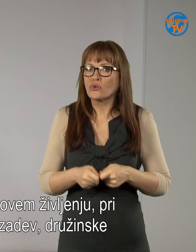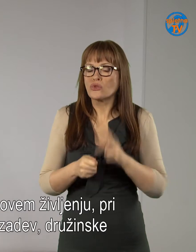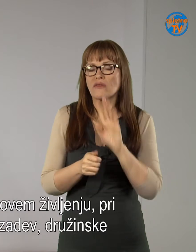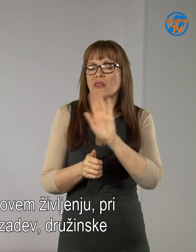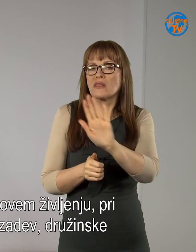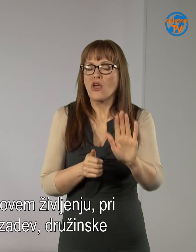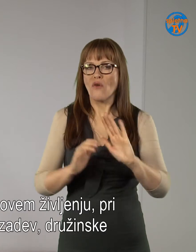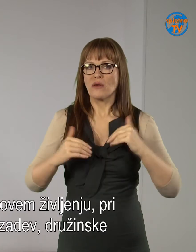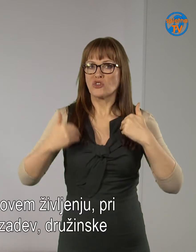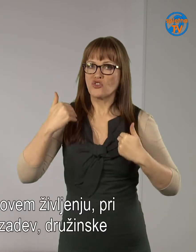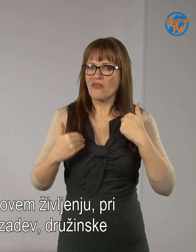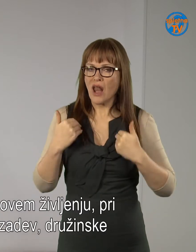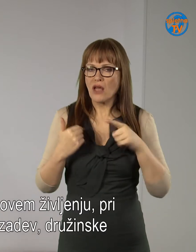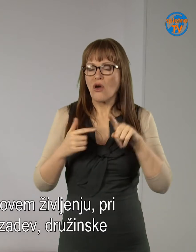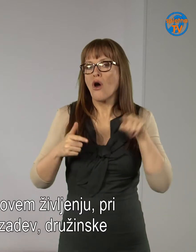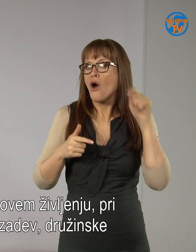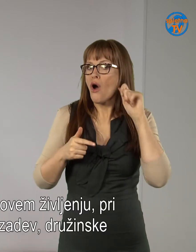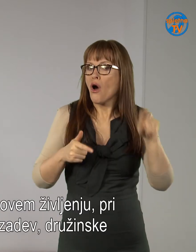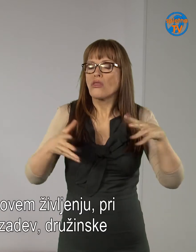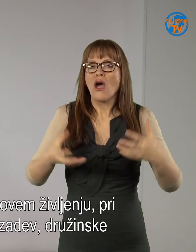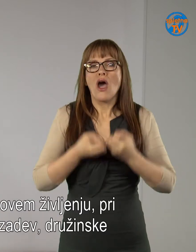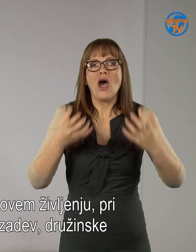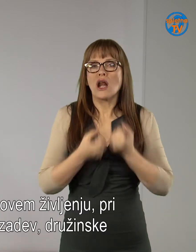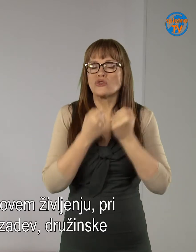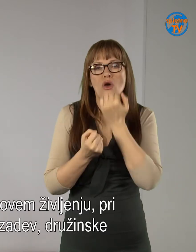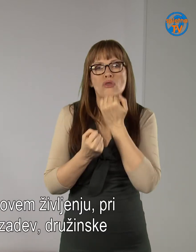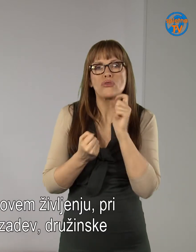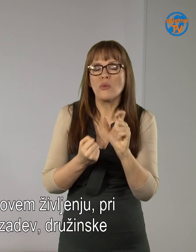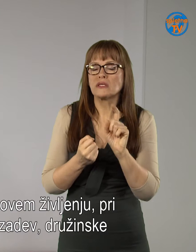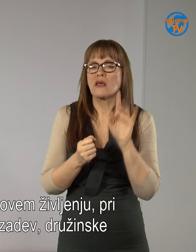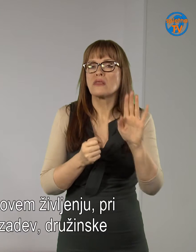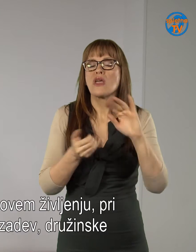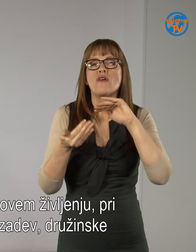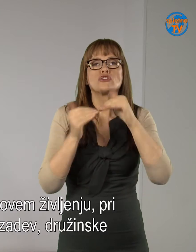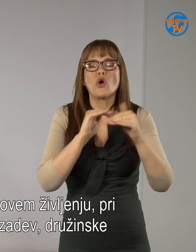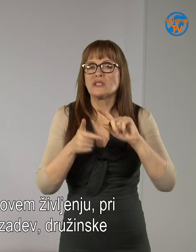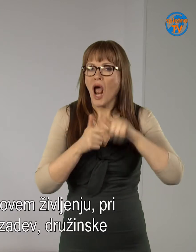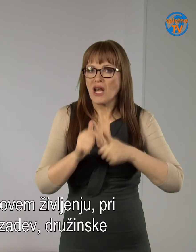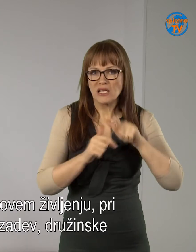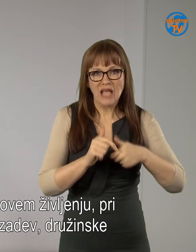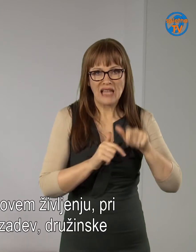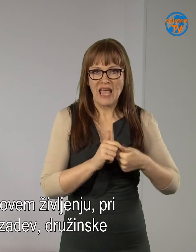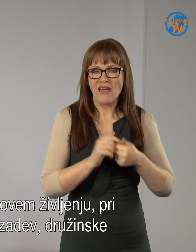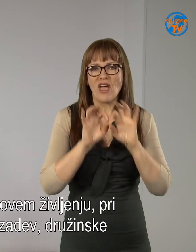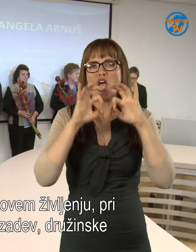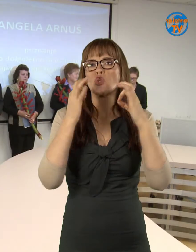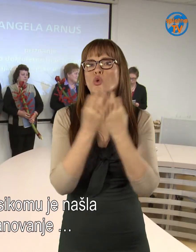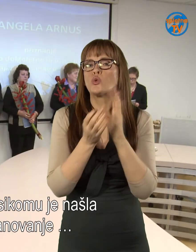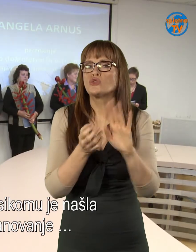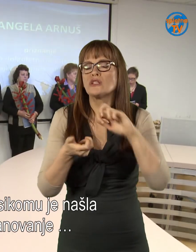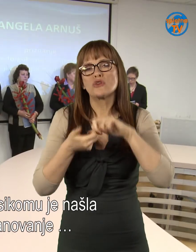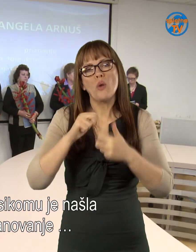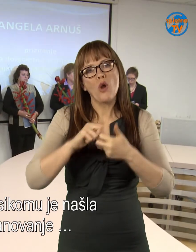njihovem življenju, ker rešuje dobesedno tudi njihove socialne zadeve,